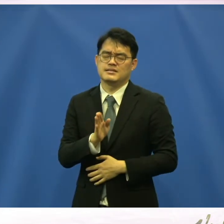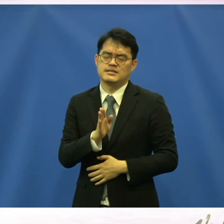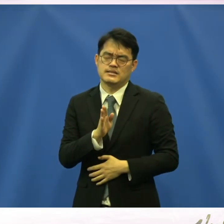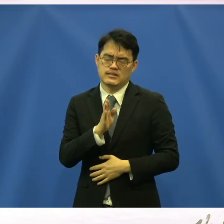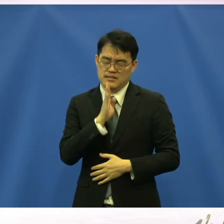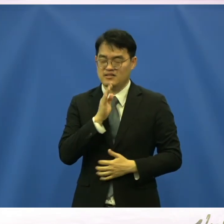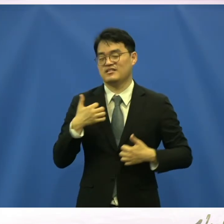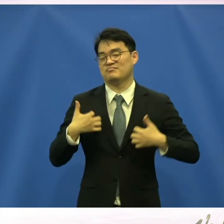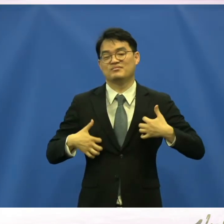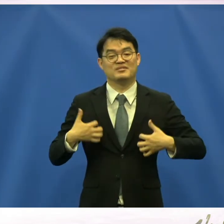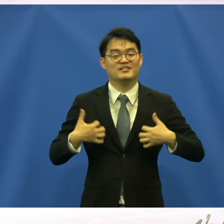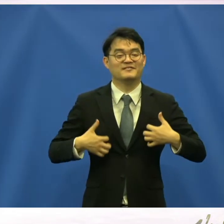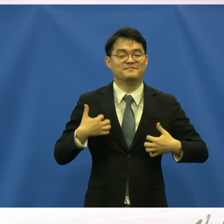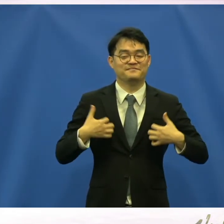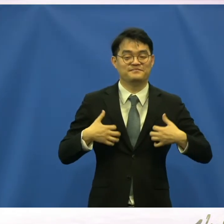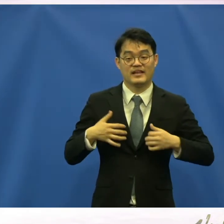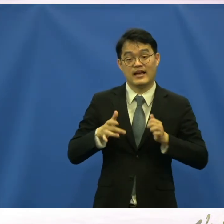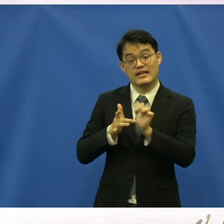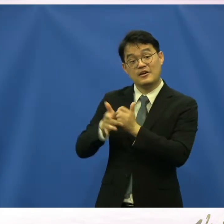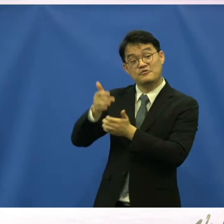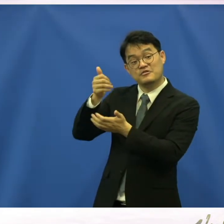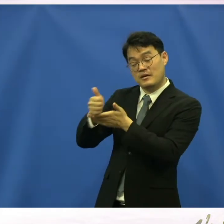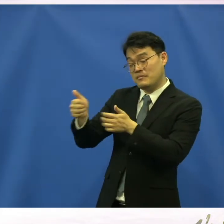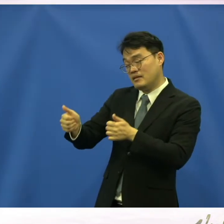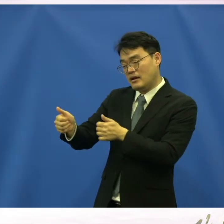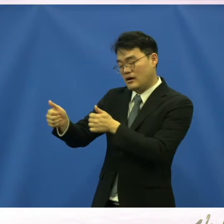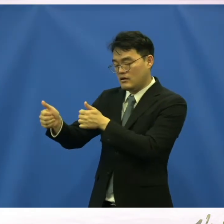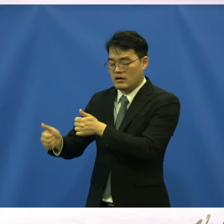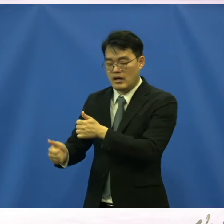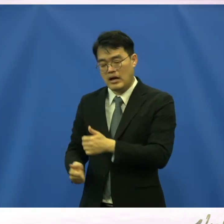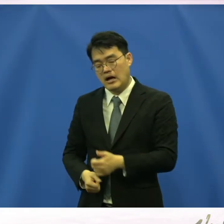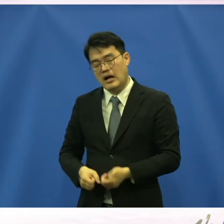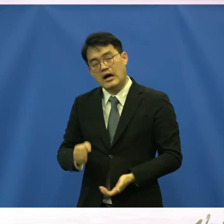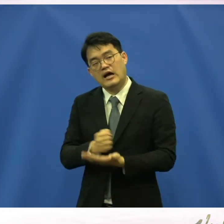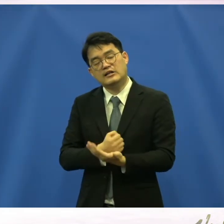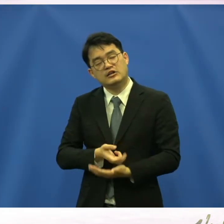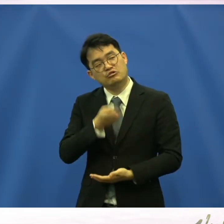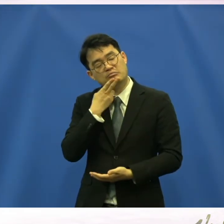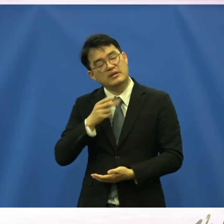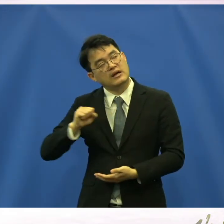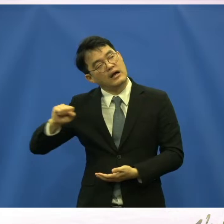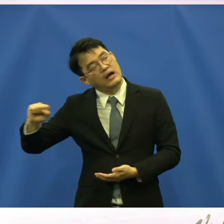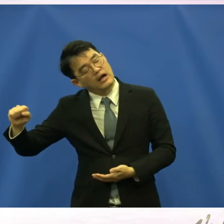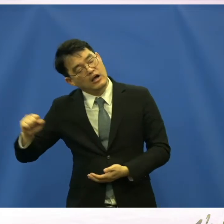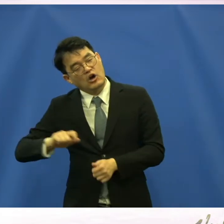주님을 따라가는 길은 억지로 강제로 우울하게 재수없게 가는 거 아니에요.